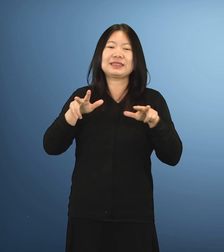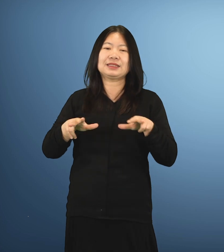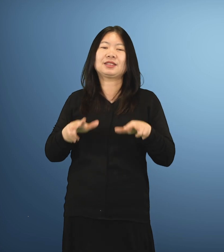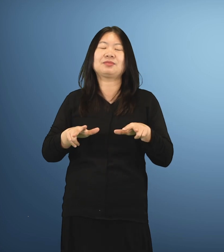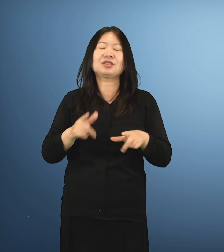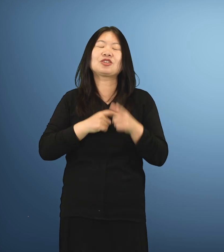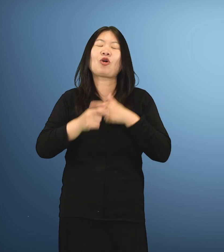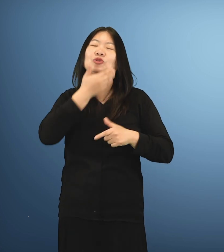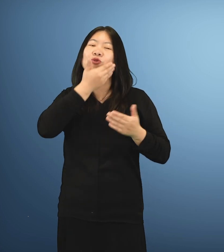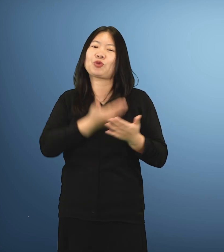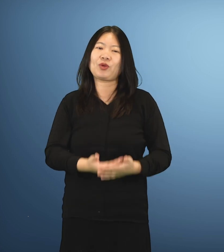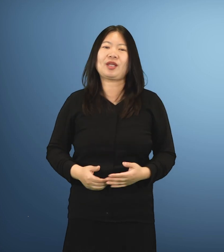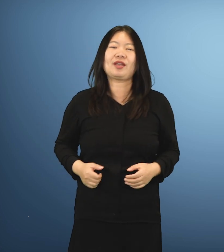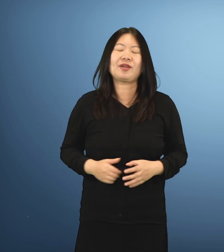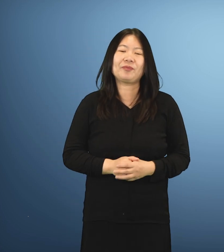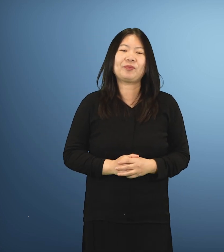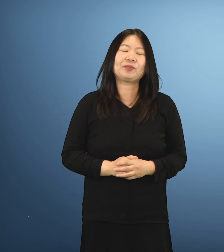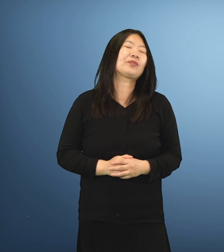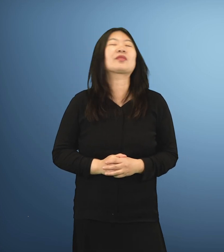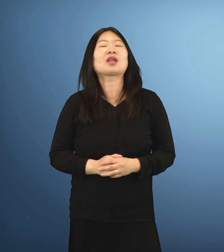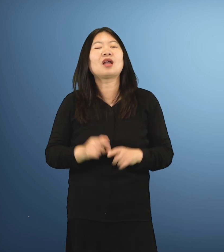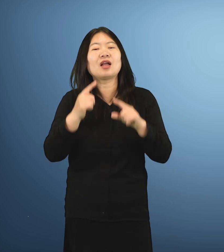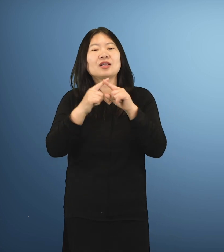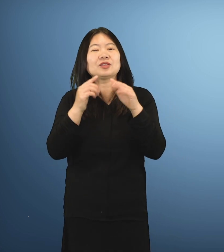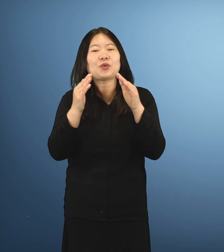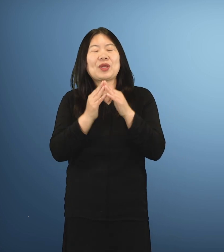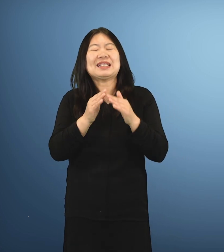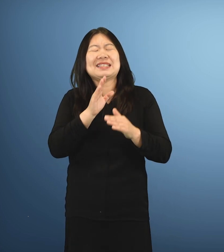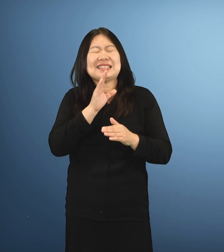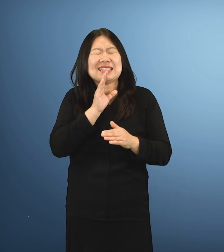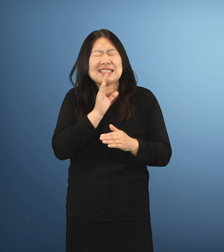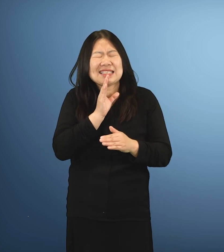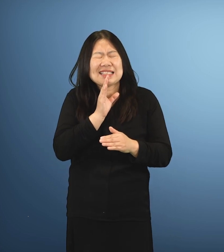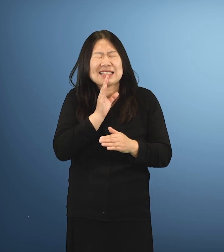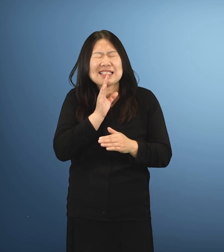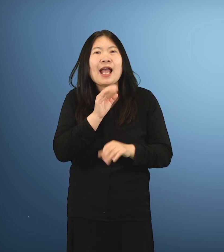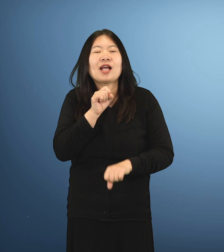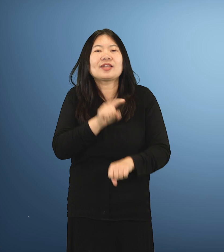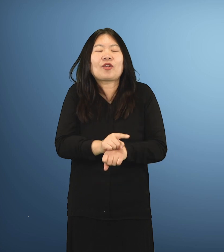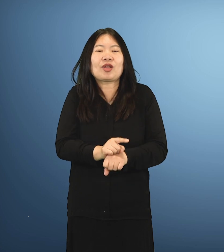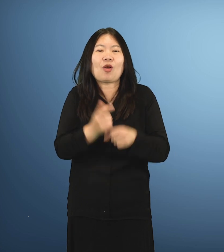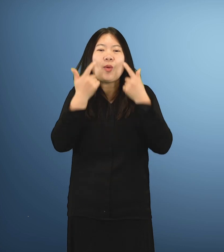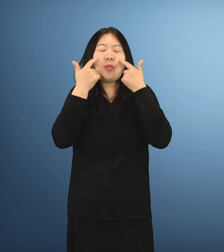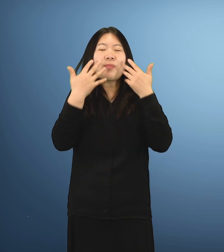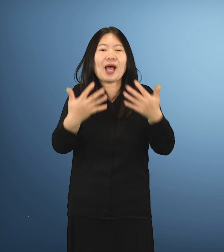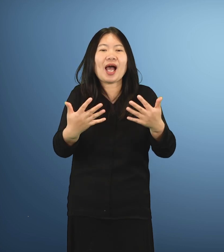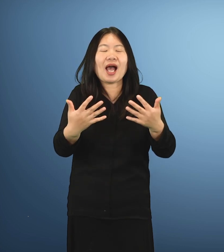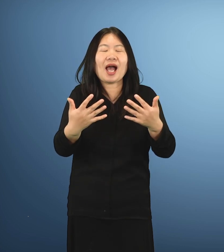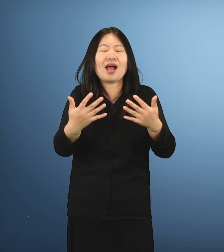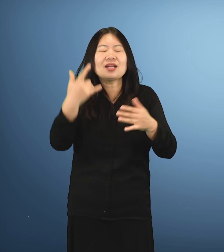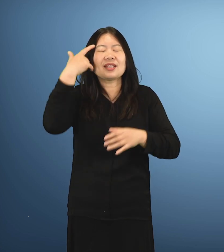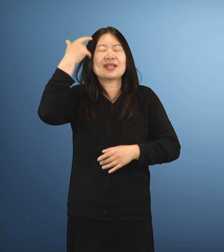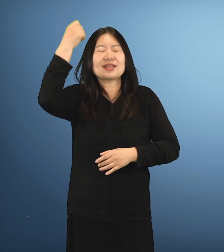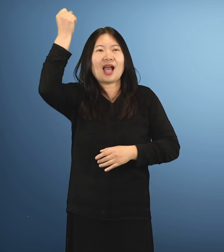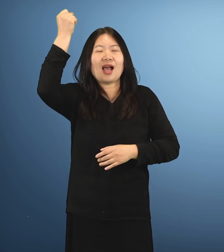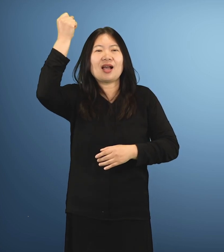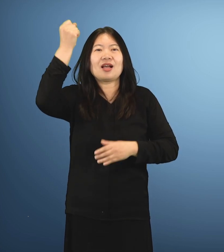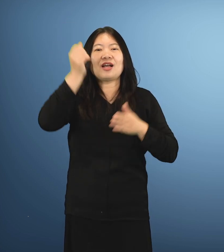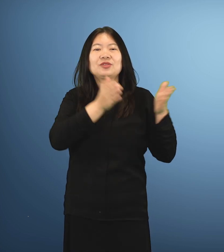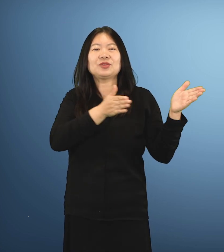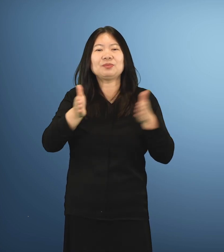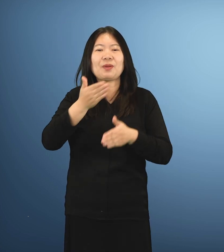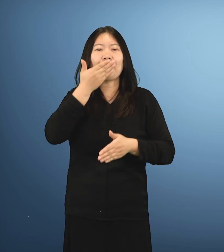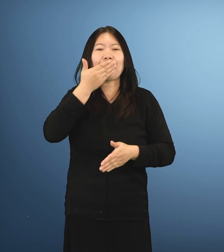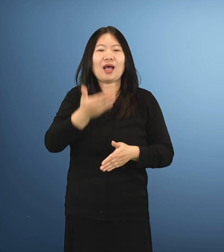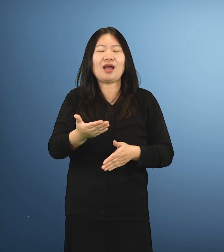지금이야말로 선교론적인 본질, 교회론적인 본질을 우리가 다시 한번 진지하게 정리할 수 있는